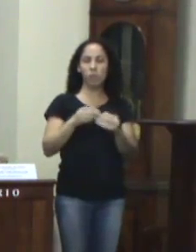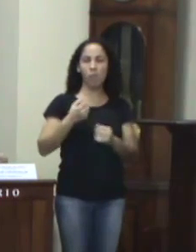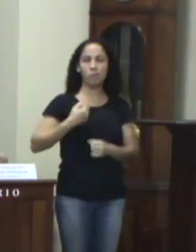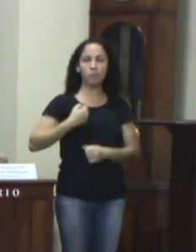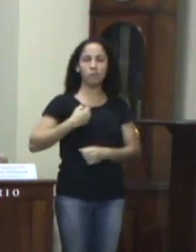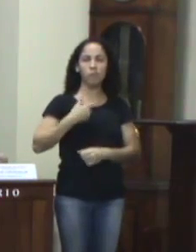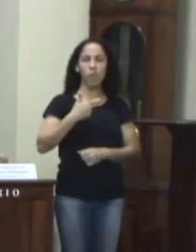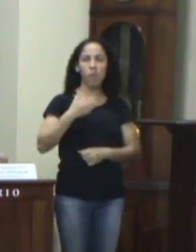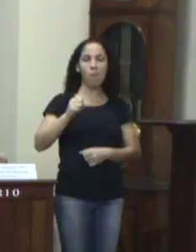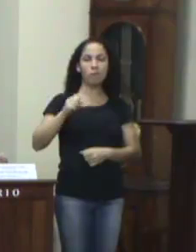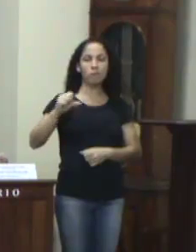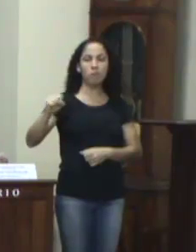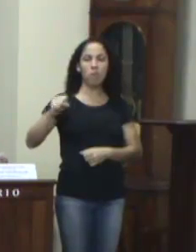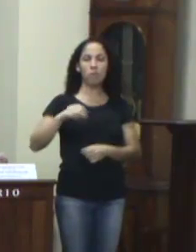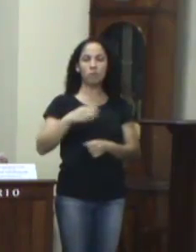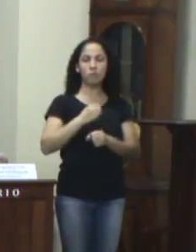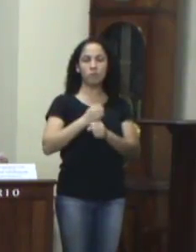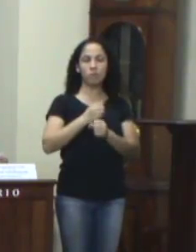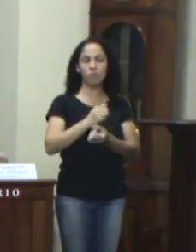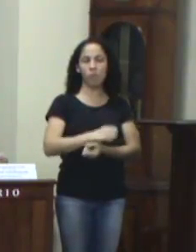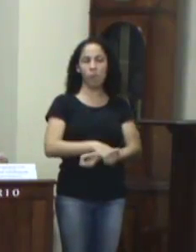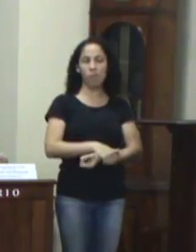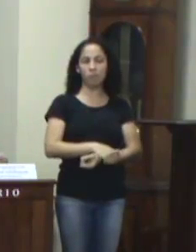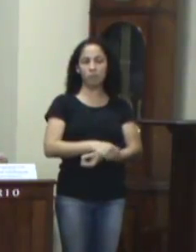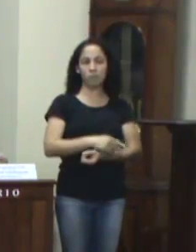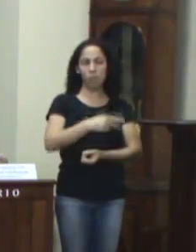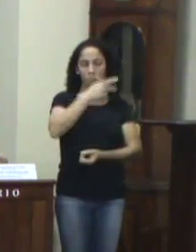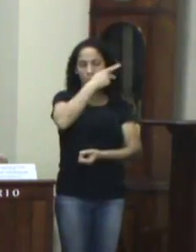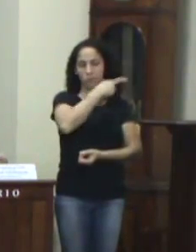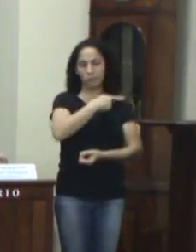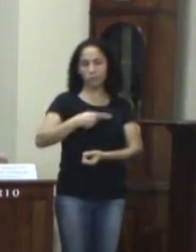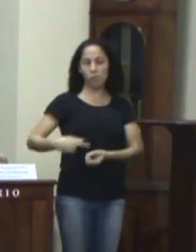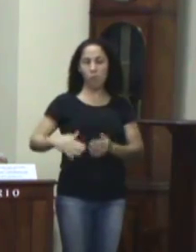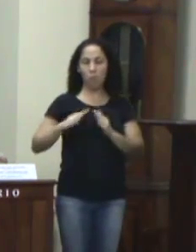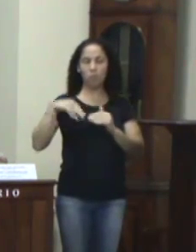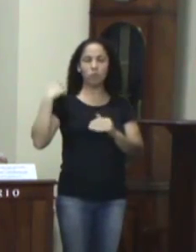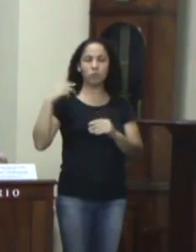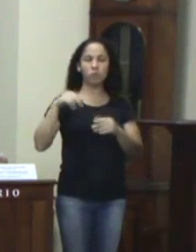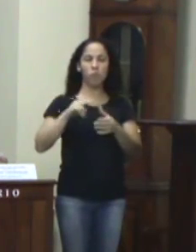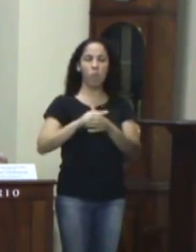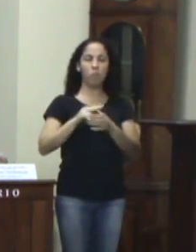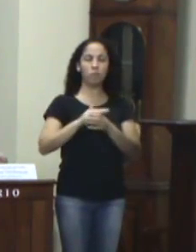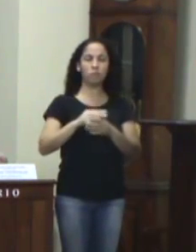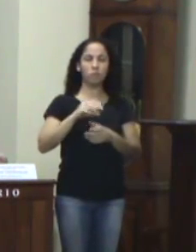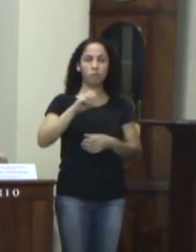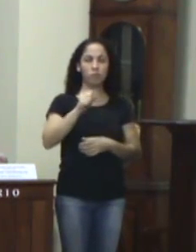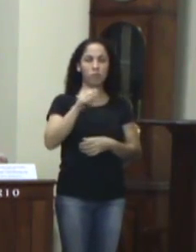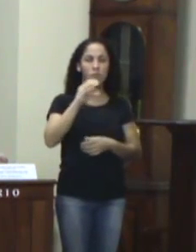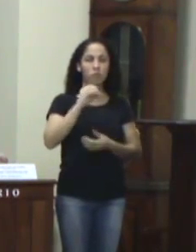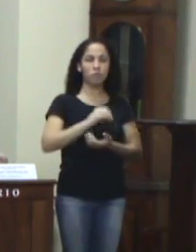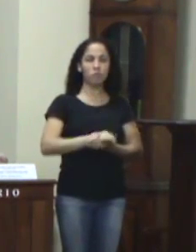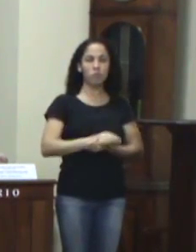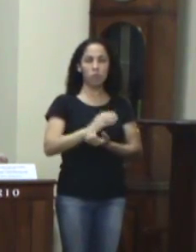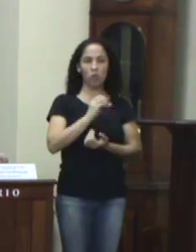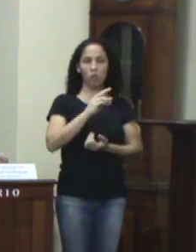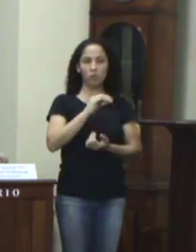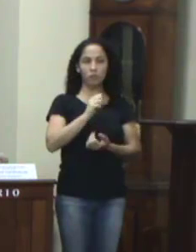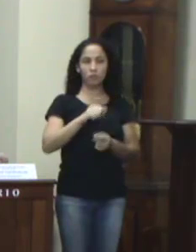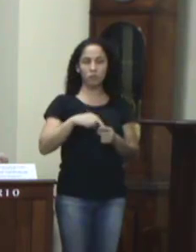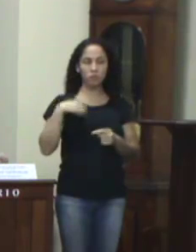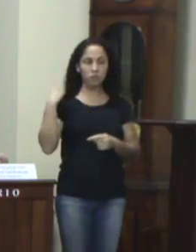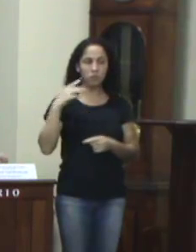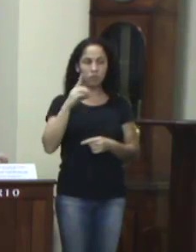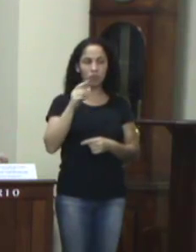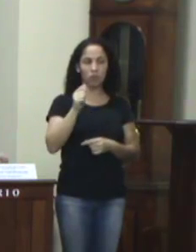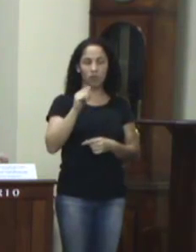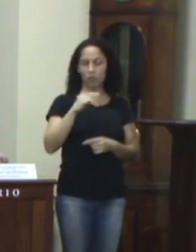número 288 de 2018. Excelentíssimo senhor presidente da Câmara de Vereadores de Valença, vereador Saulo Corrêa. O vereador Deus